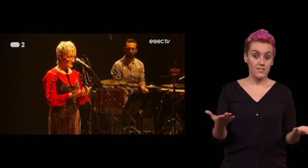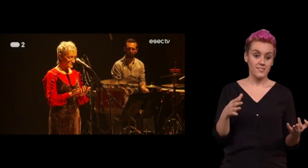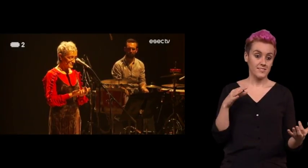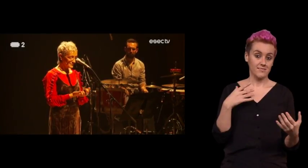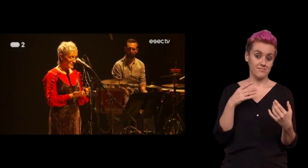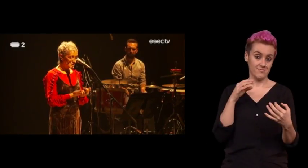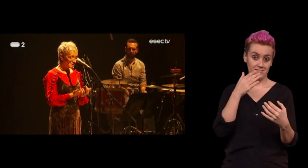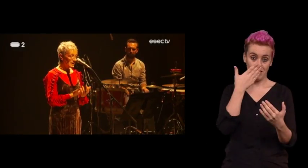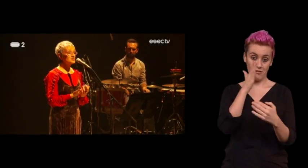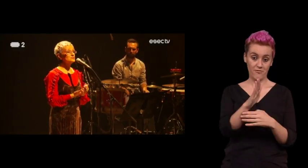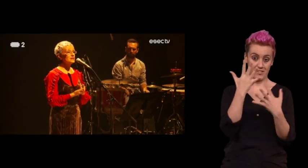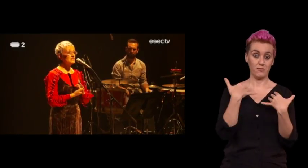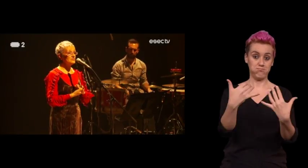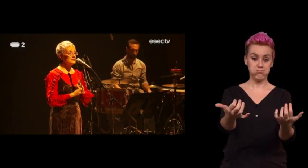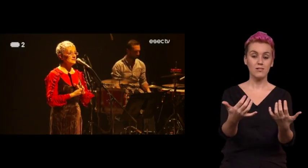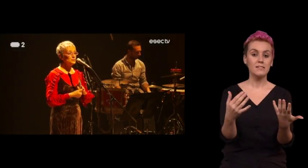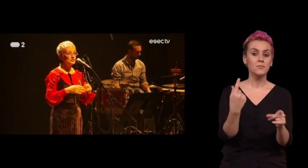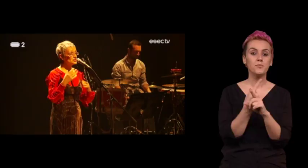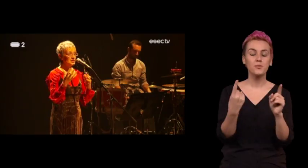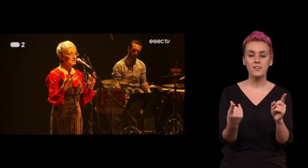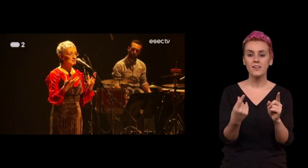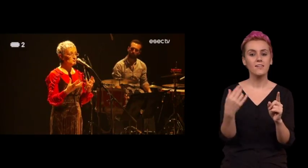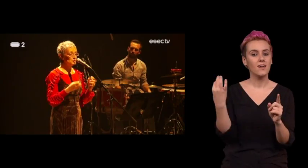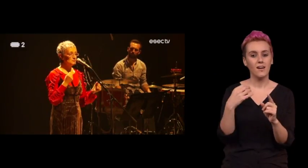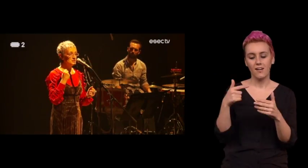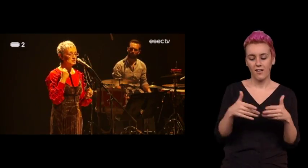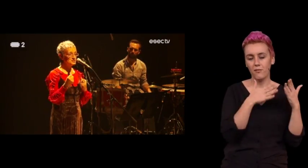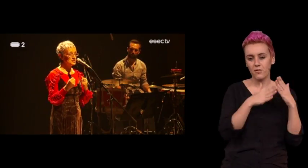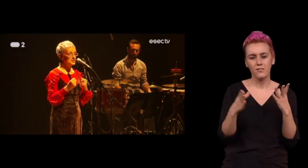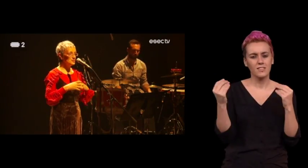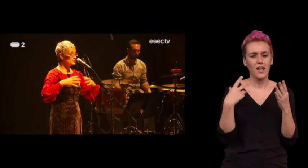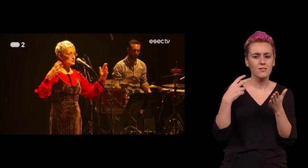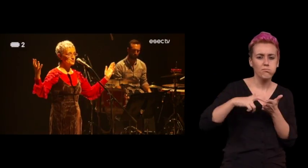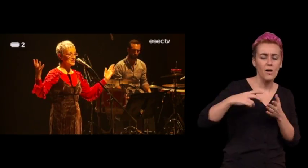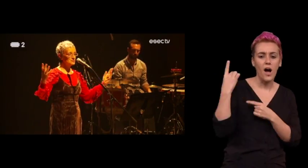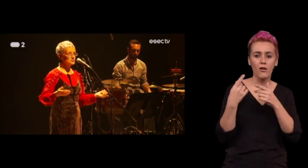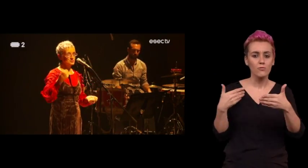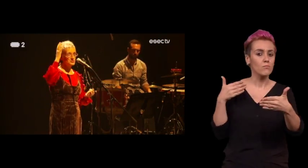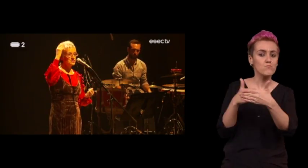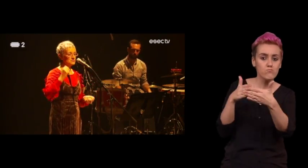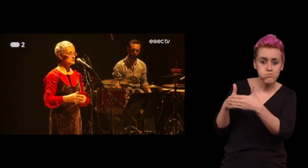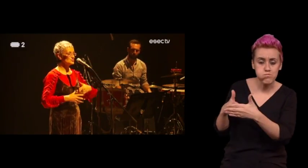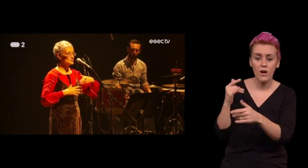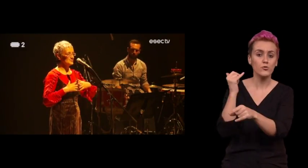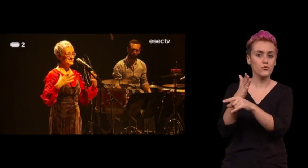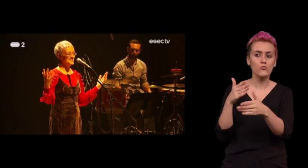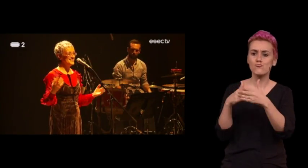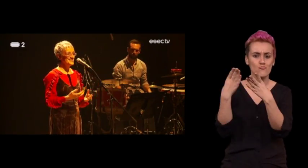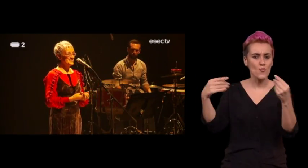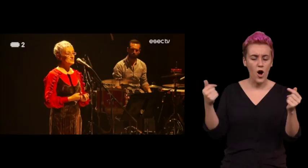vós, é resultado de muitas estradas, muitos caminhos sem saída, outros plenos, outros íngremes,